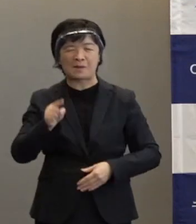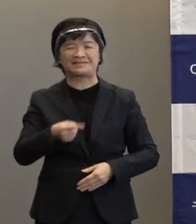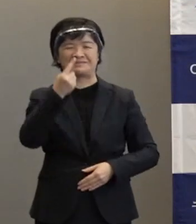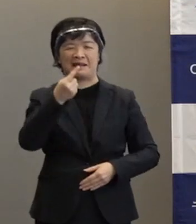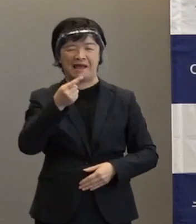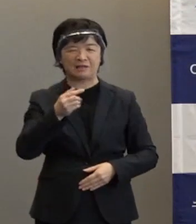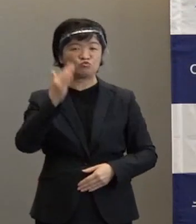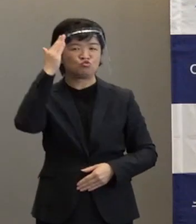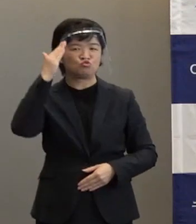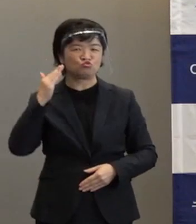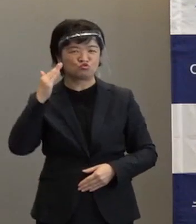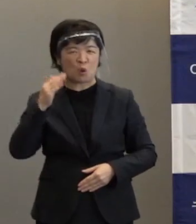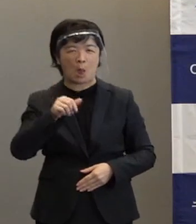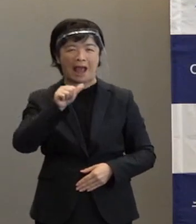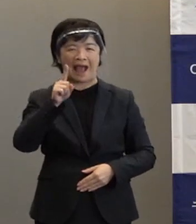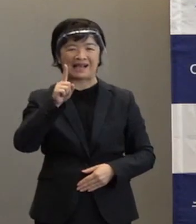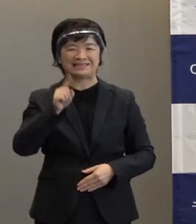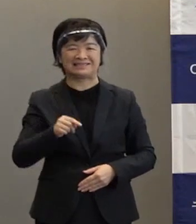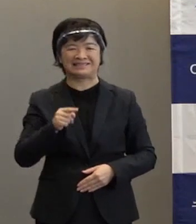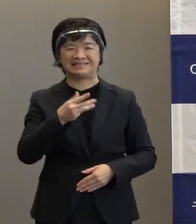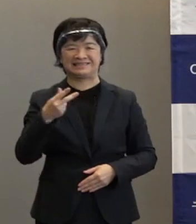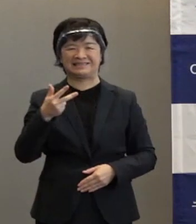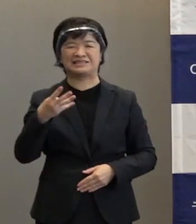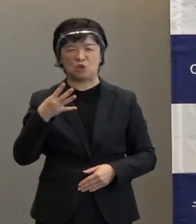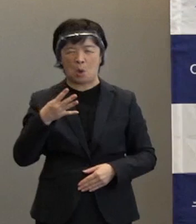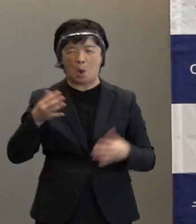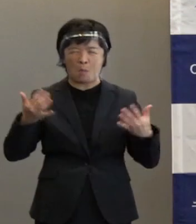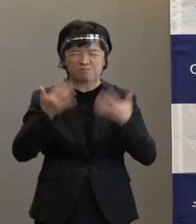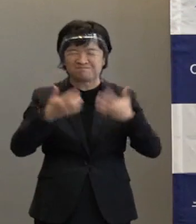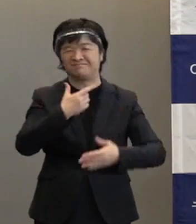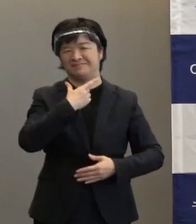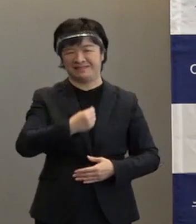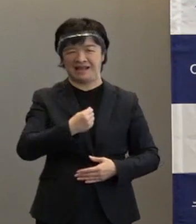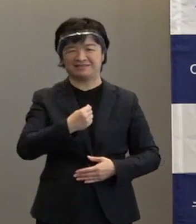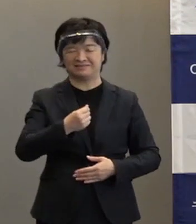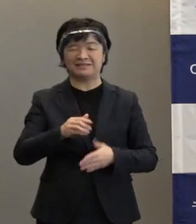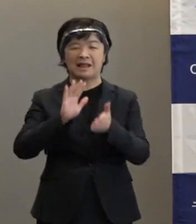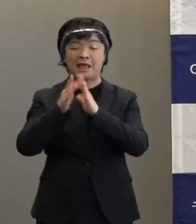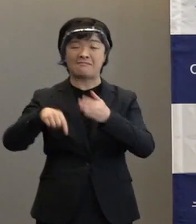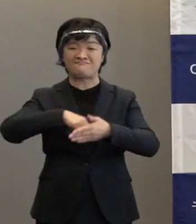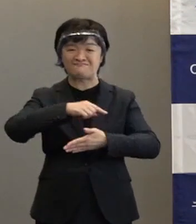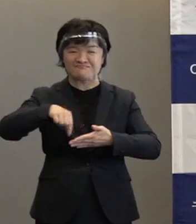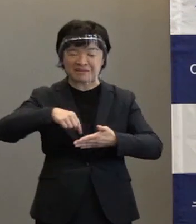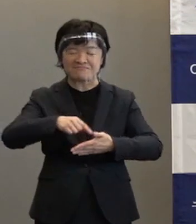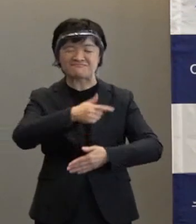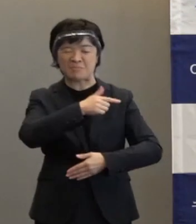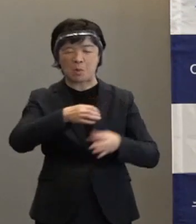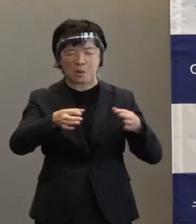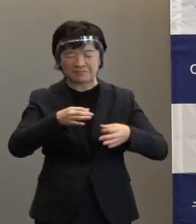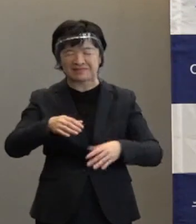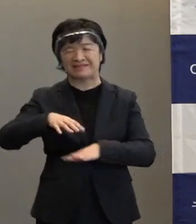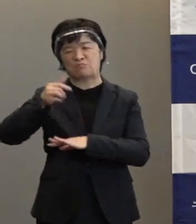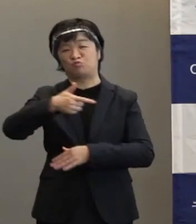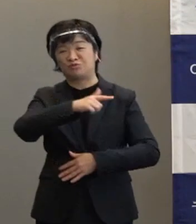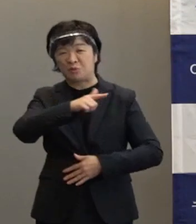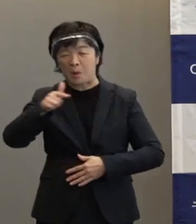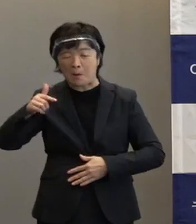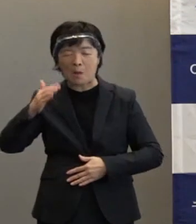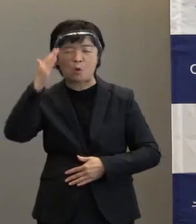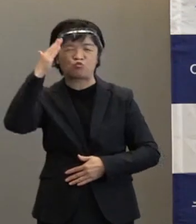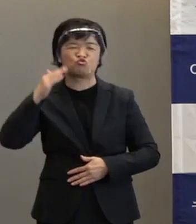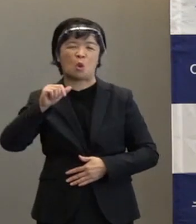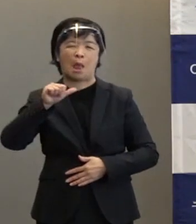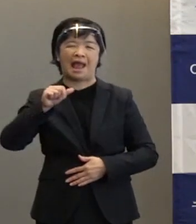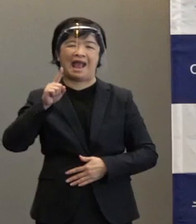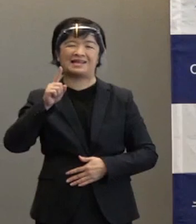上げていきたいと考えております。県内の飲食店やキャンプなどさまざまなシーンで黒アヒージョを気軽に楽しんでいただき